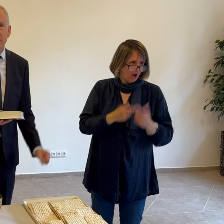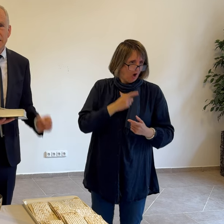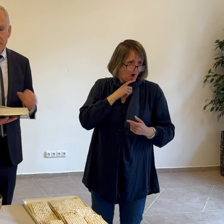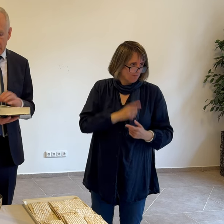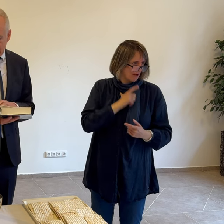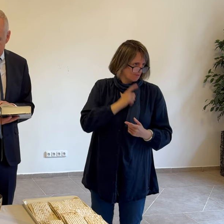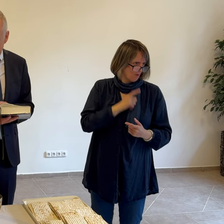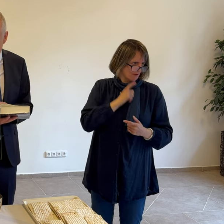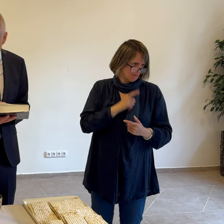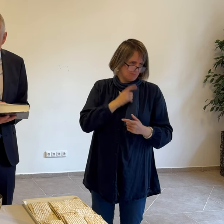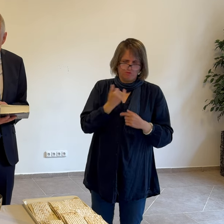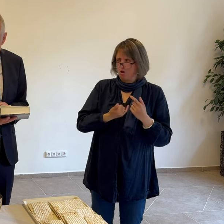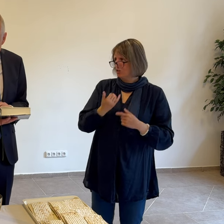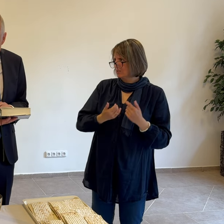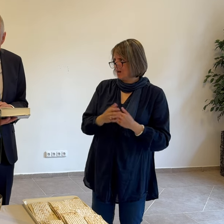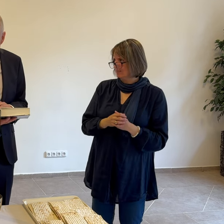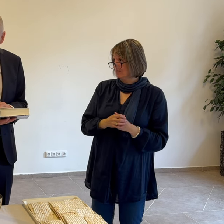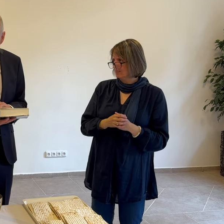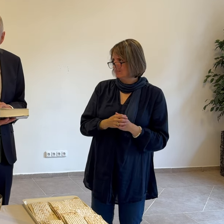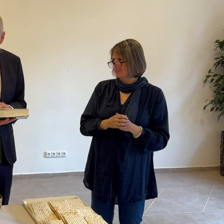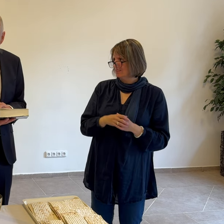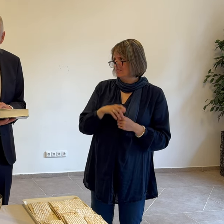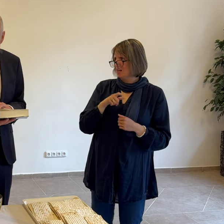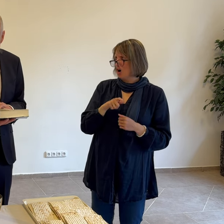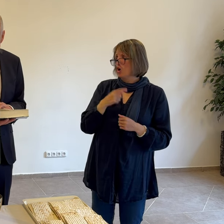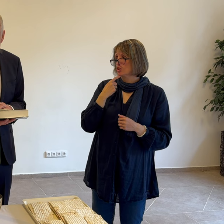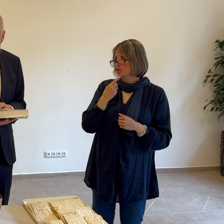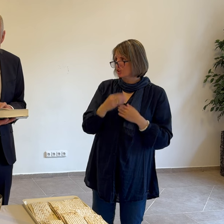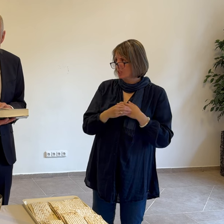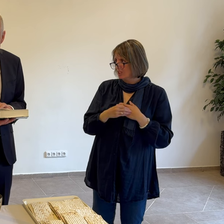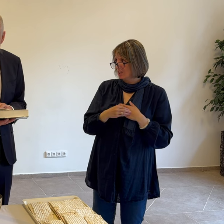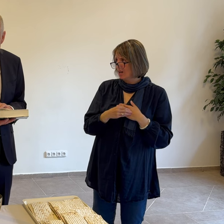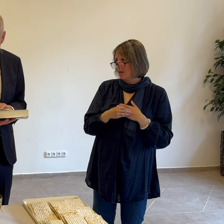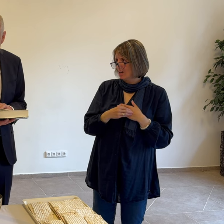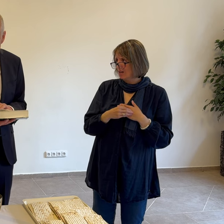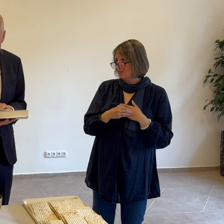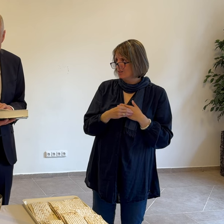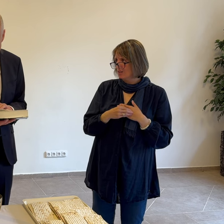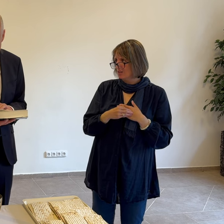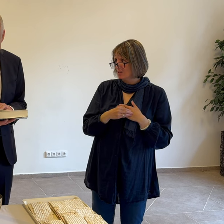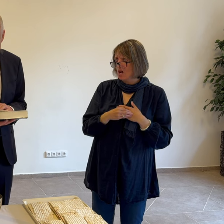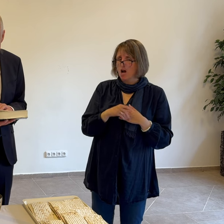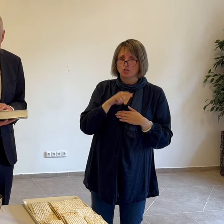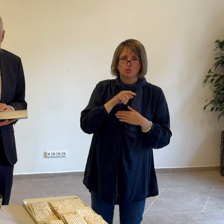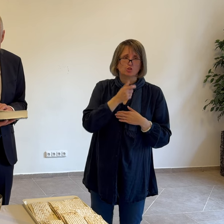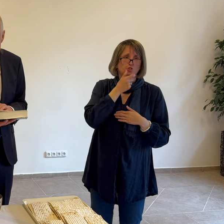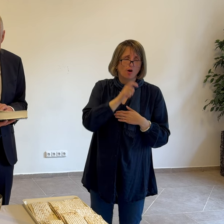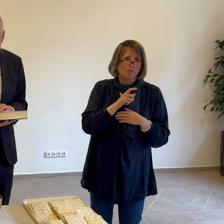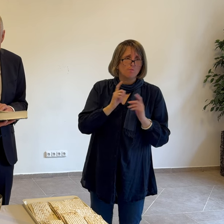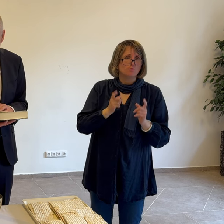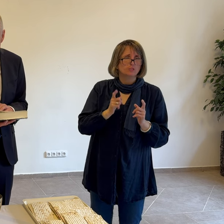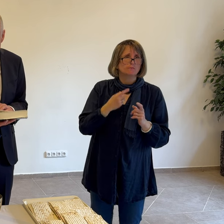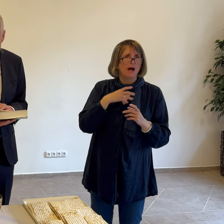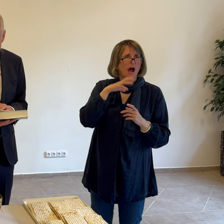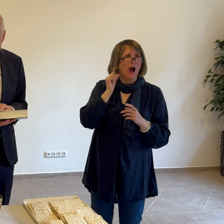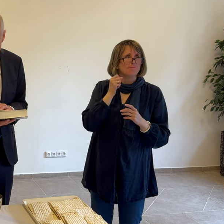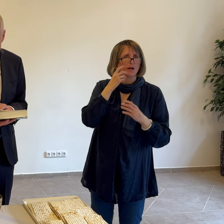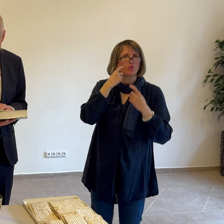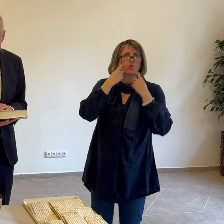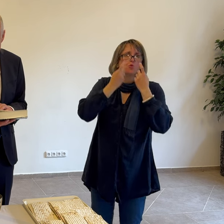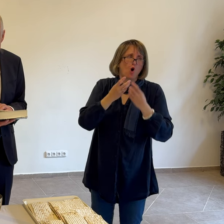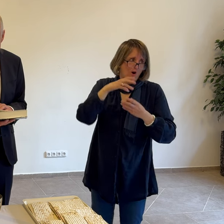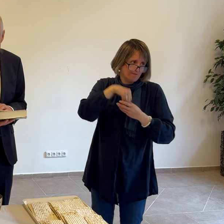Jedi tak ale ten text tak ten hovoří že to slovo je třeba chápat duchovně že to slovo